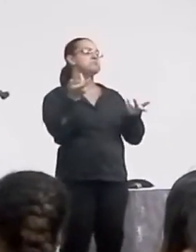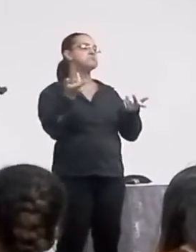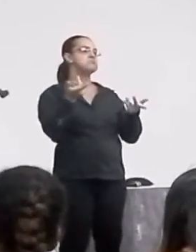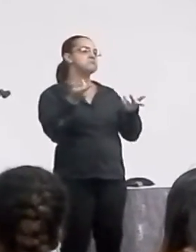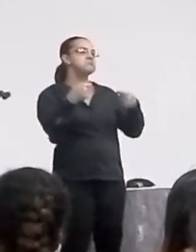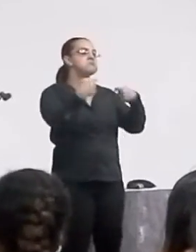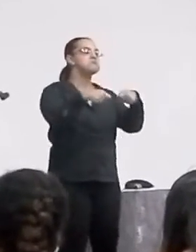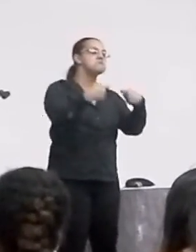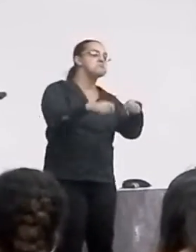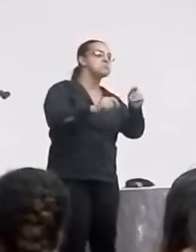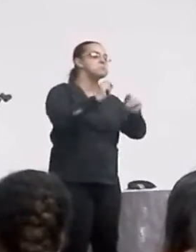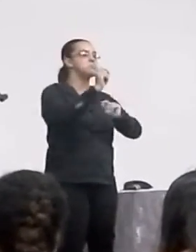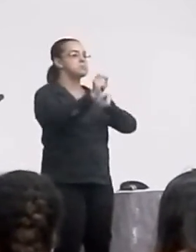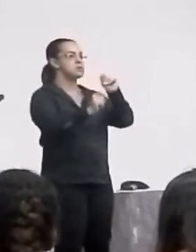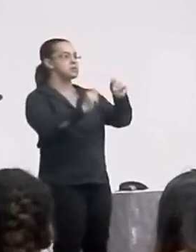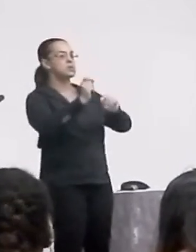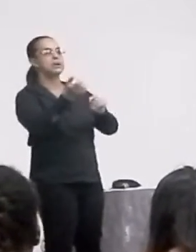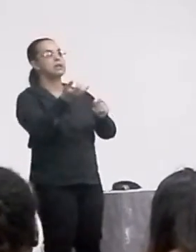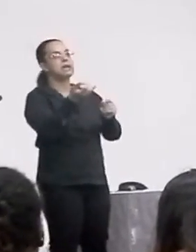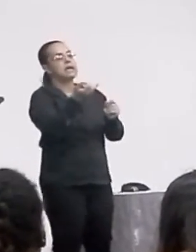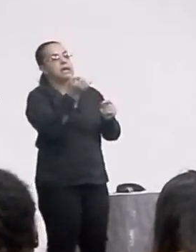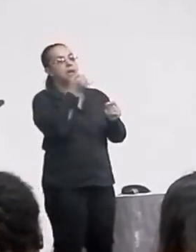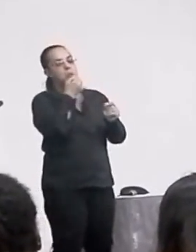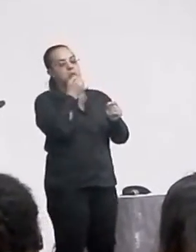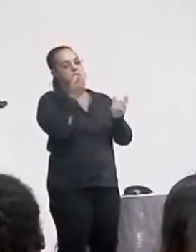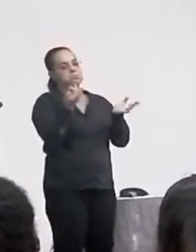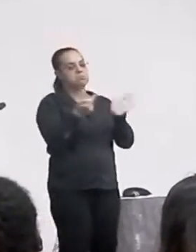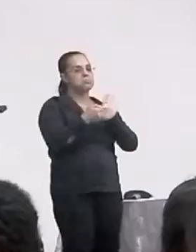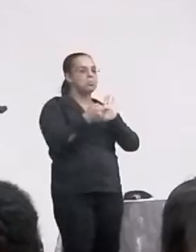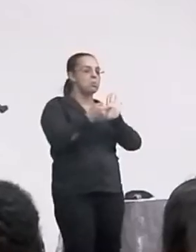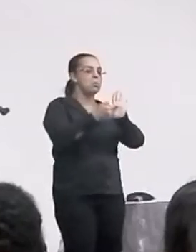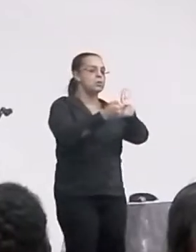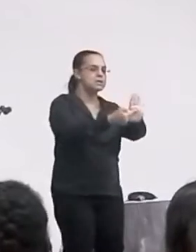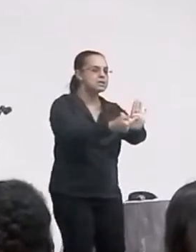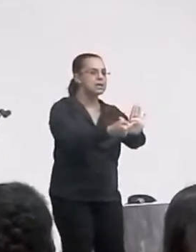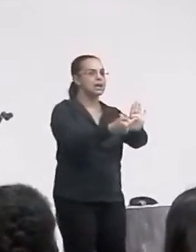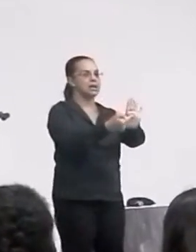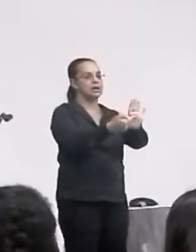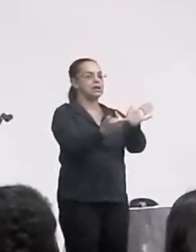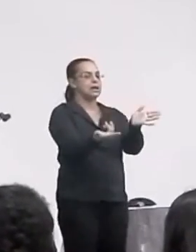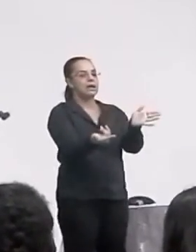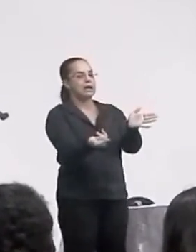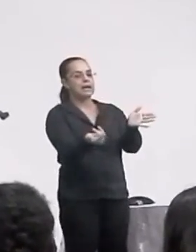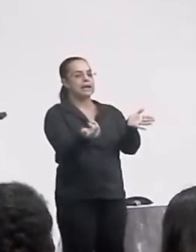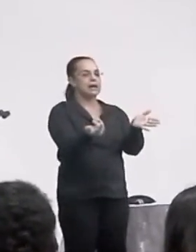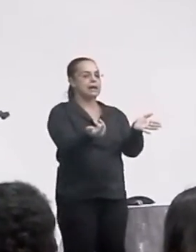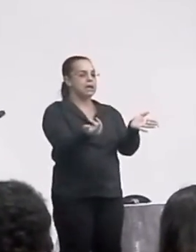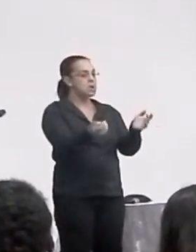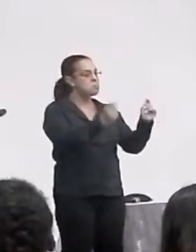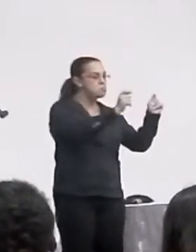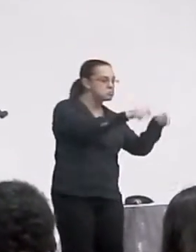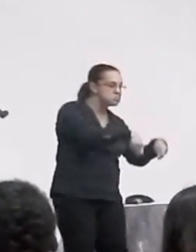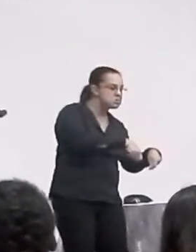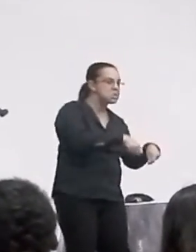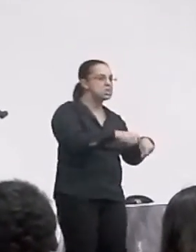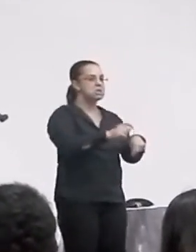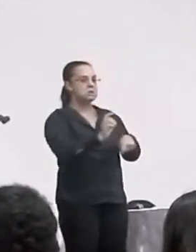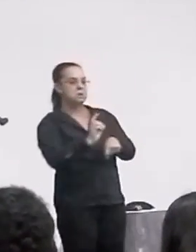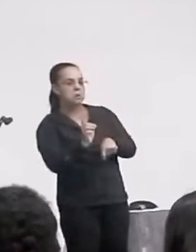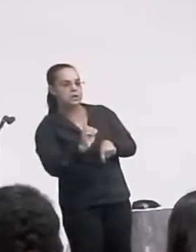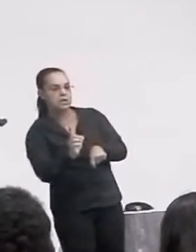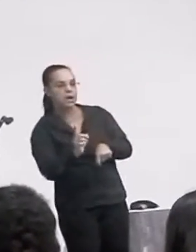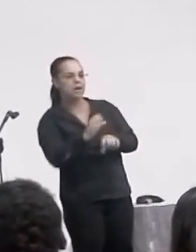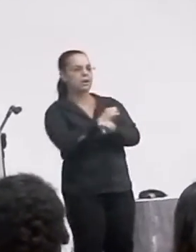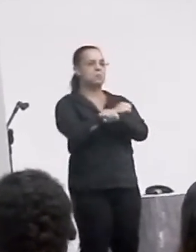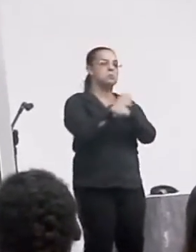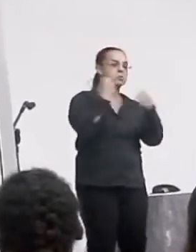pode mostrar ao aluno que tem uma possibilidade, não uma potencialidade interessante. E